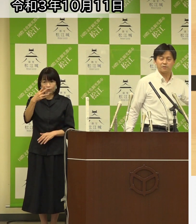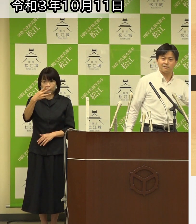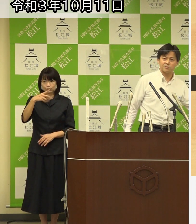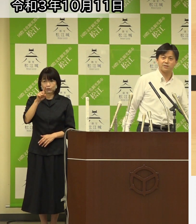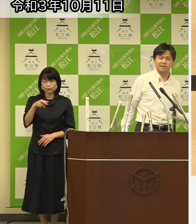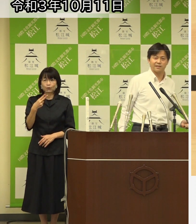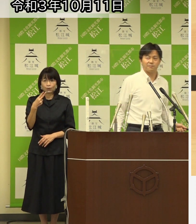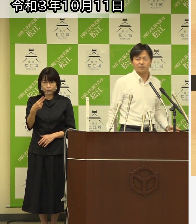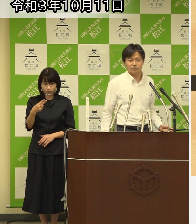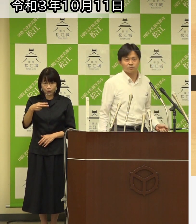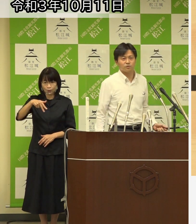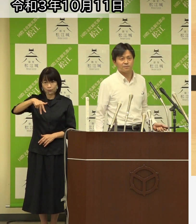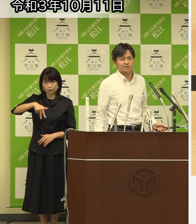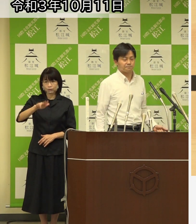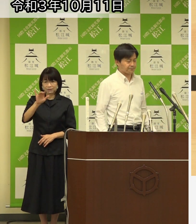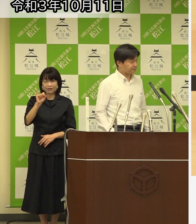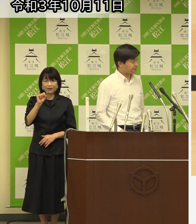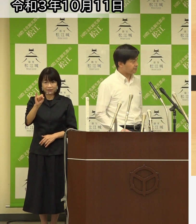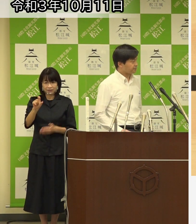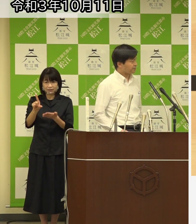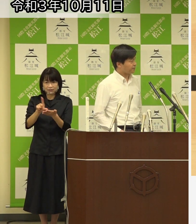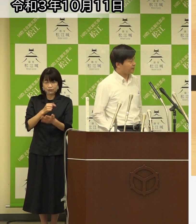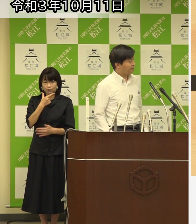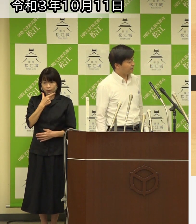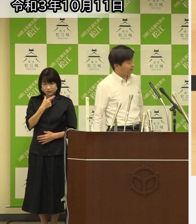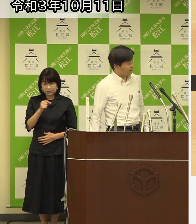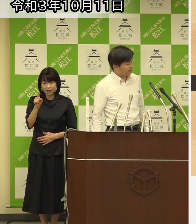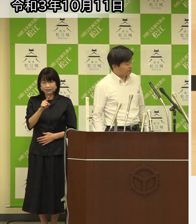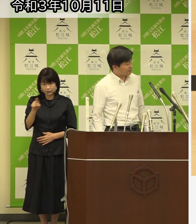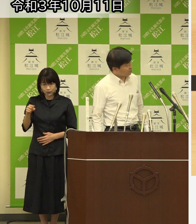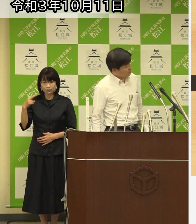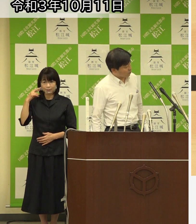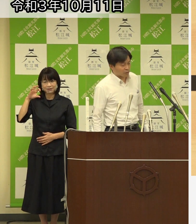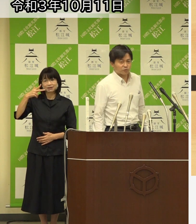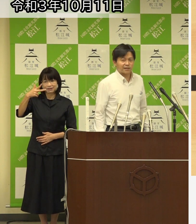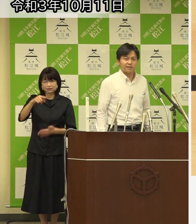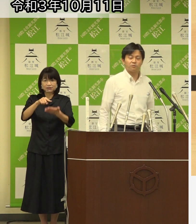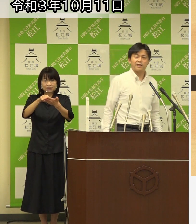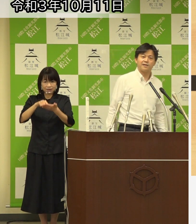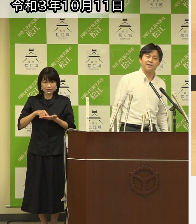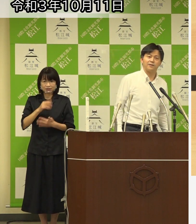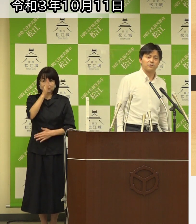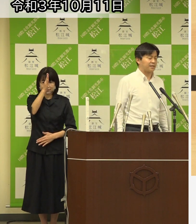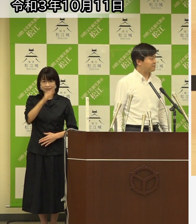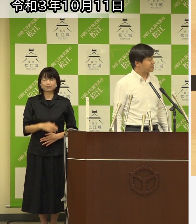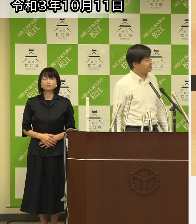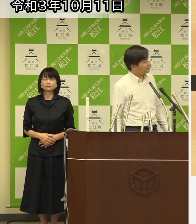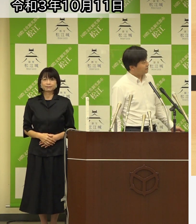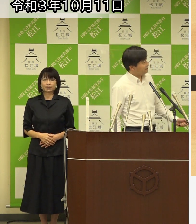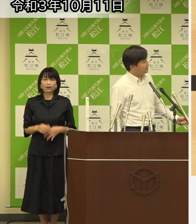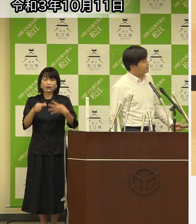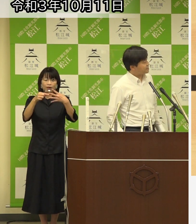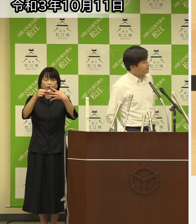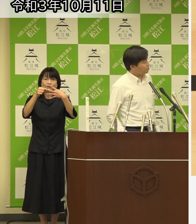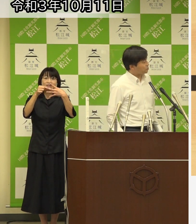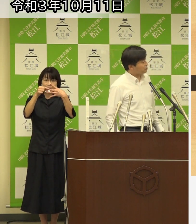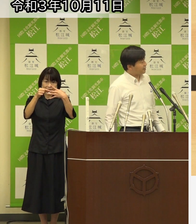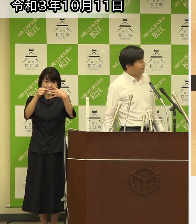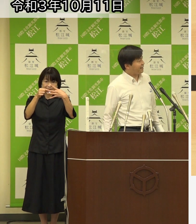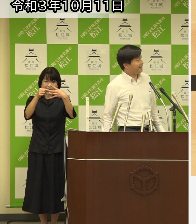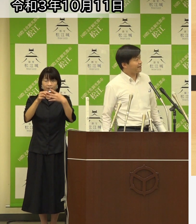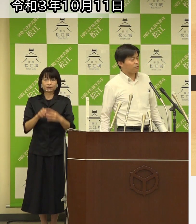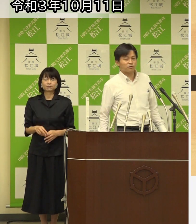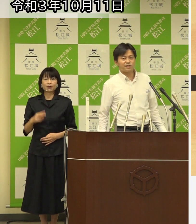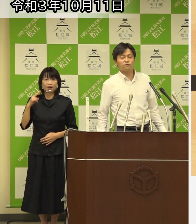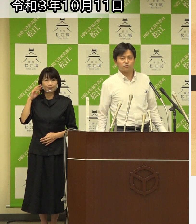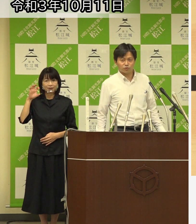課までお問い合わせをいただければと思います。2つ目も子育ての関連でございます。松江の子育